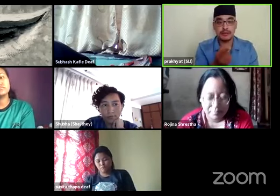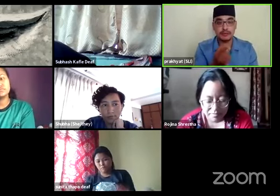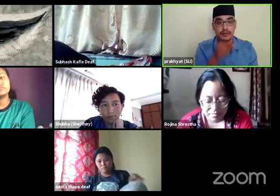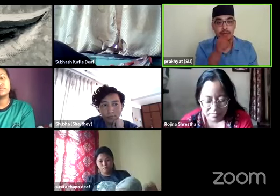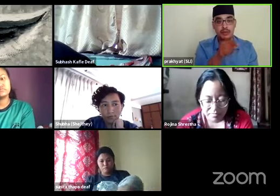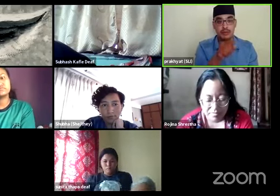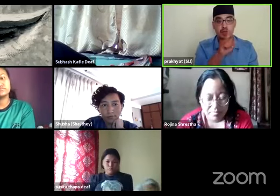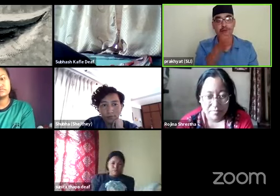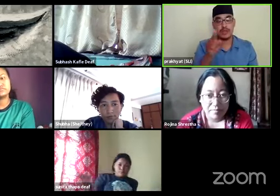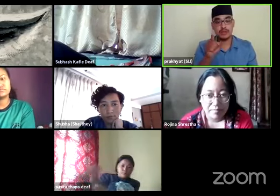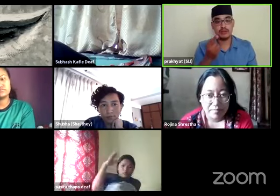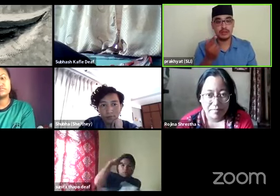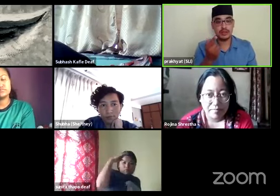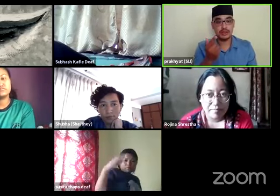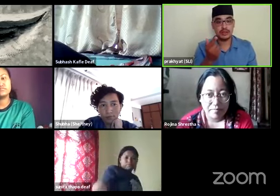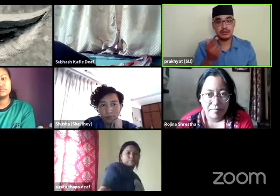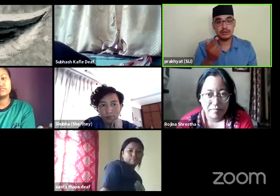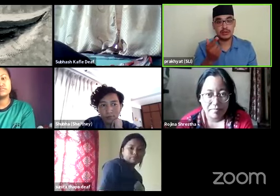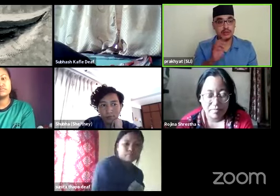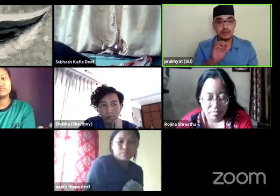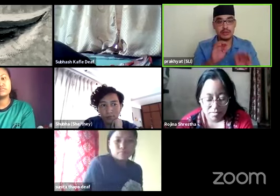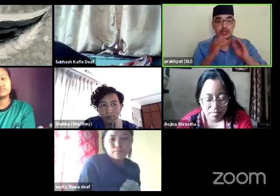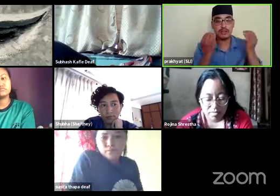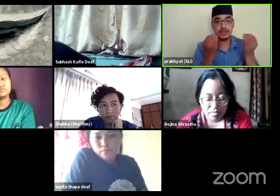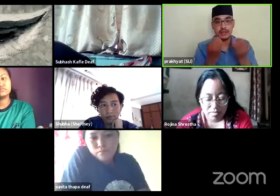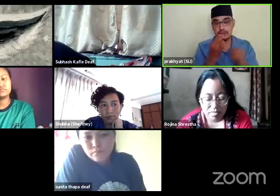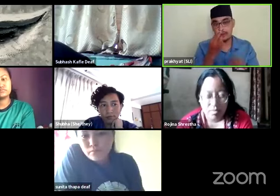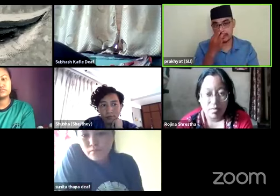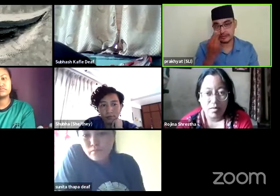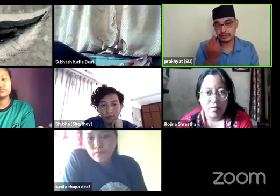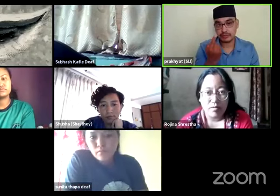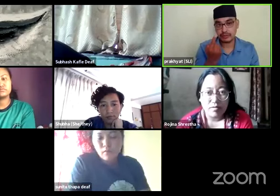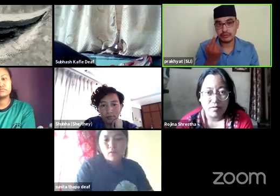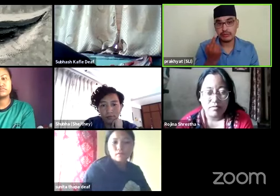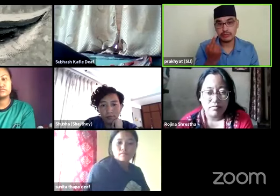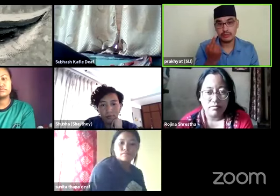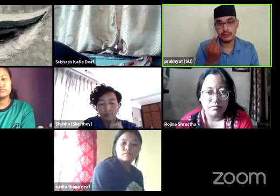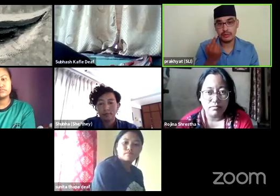चाहिँ एउटा के भन्ने एज एज अ कम्युनिटी होइन अनि एज अब